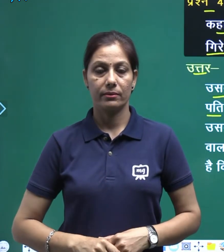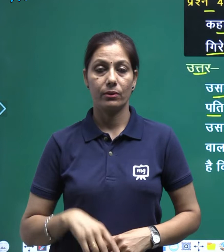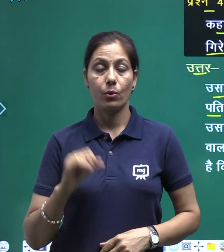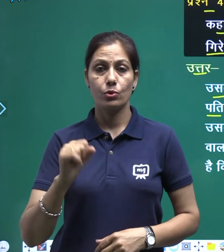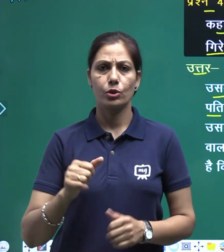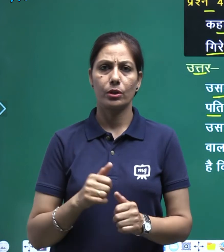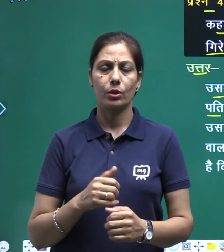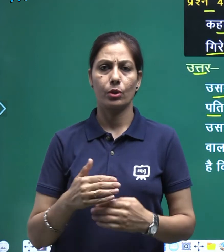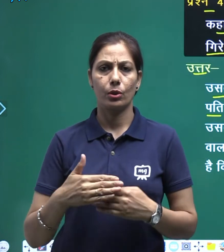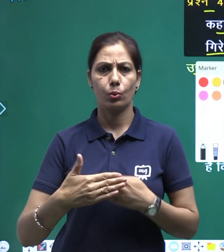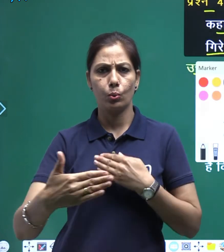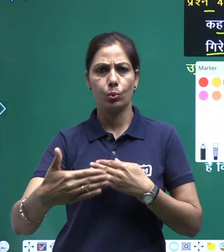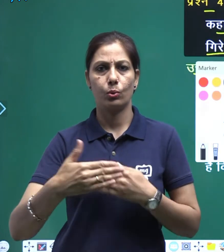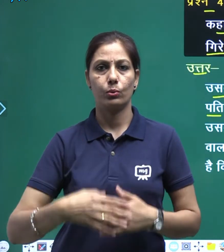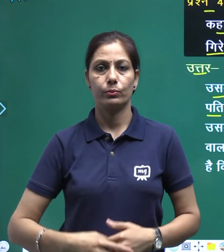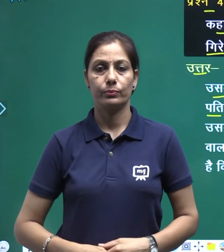उससे दूर हो।